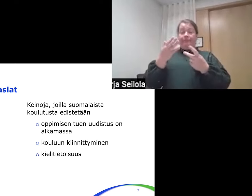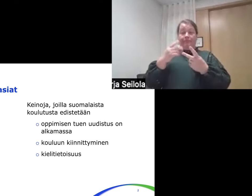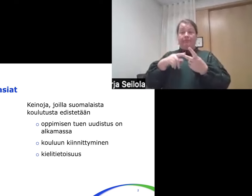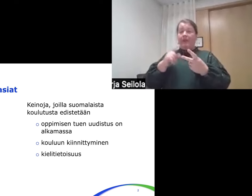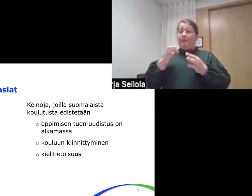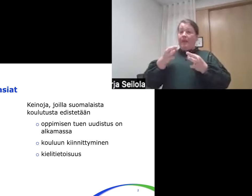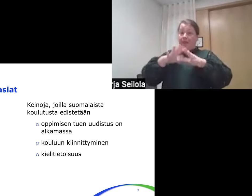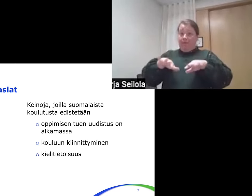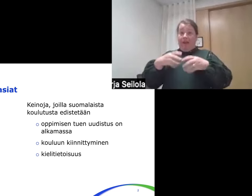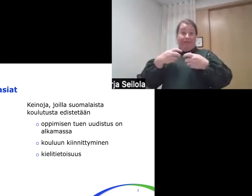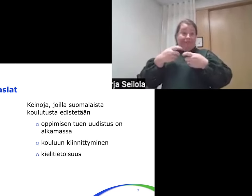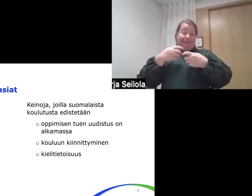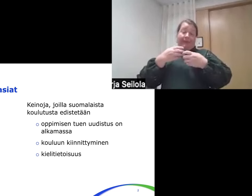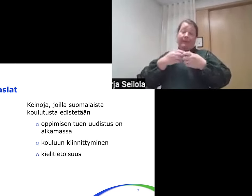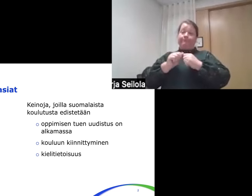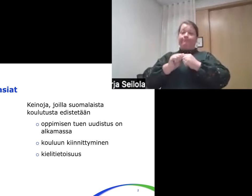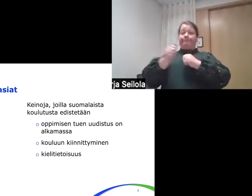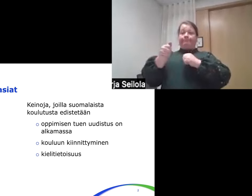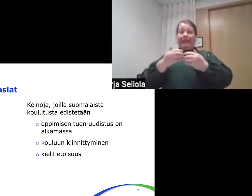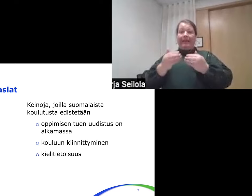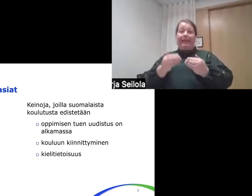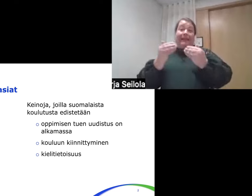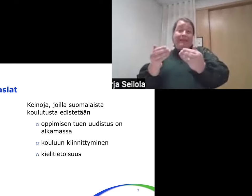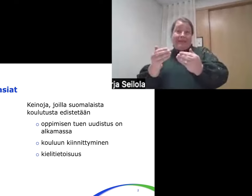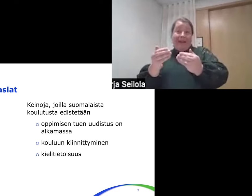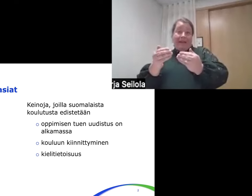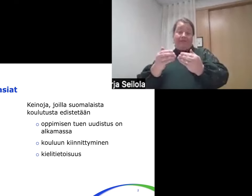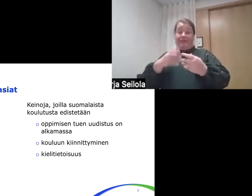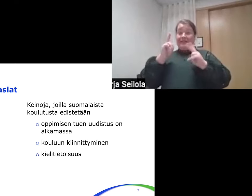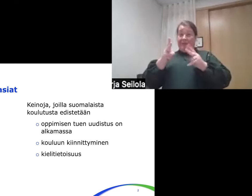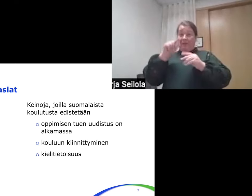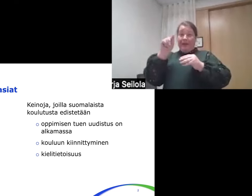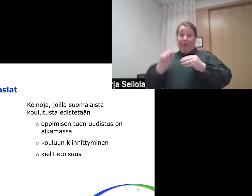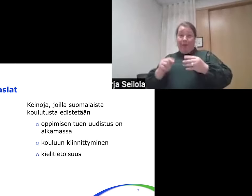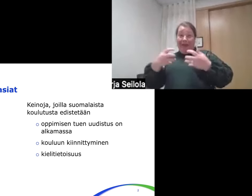mitä täällä mietitään lasten oppimisen tueksi.